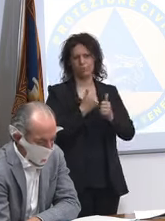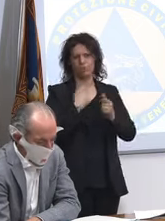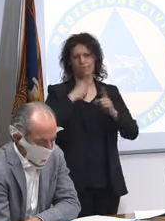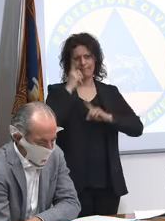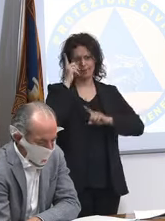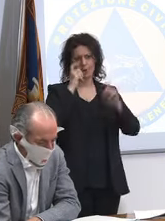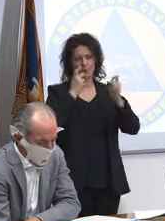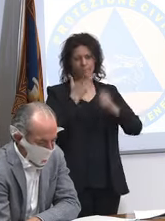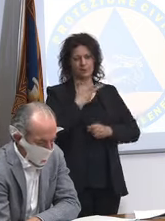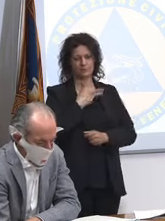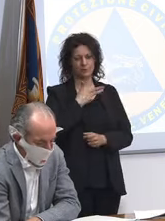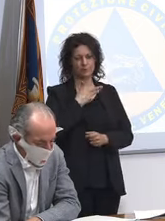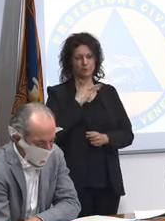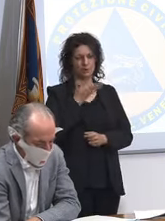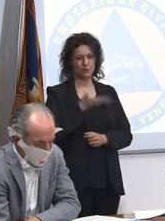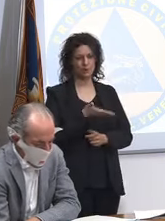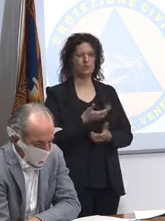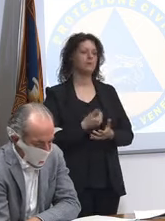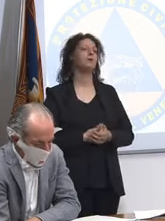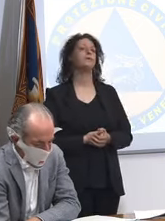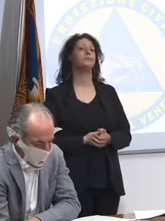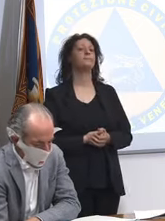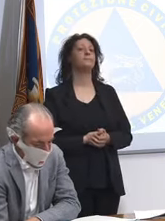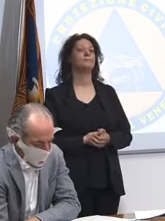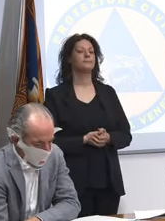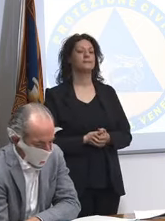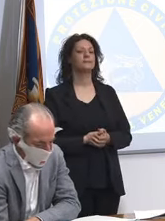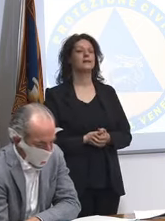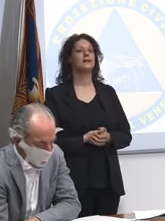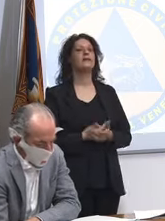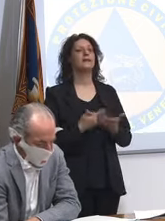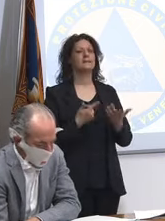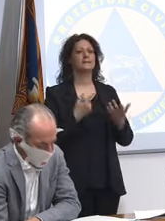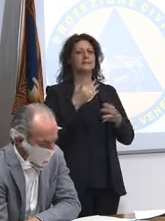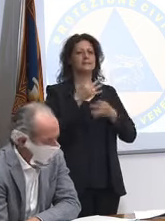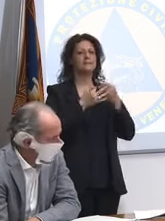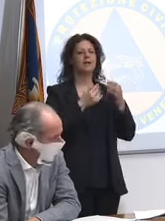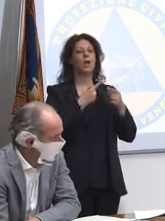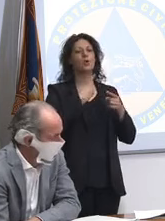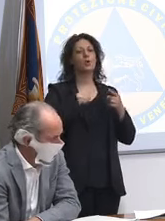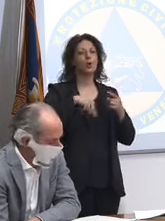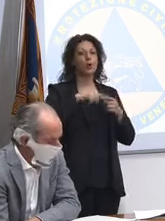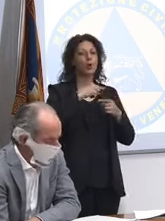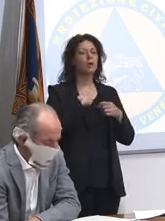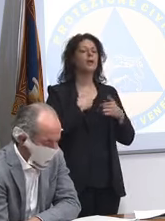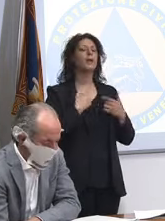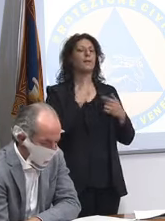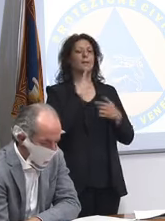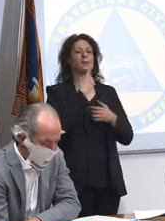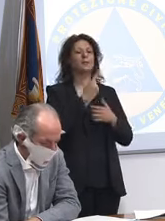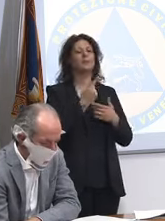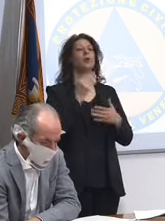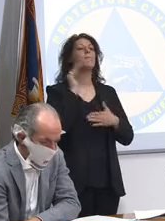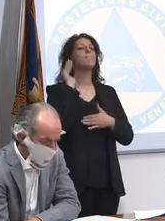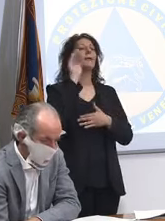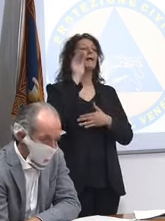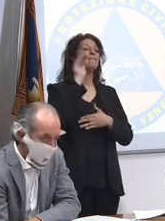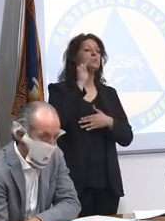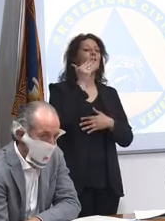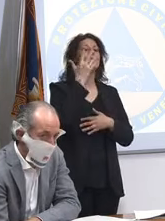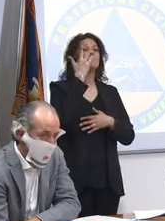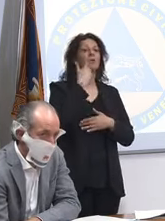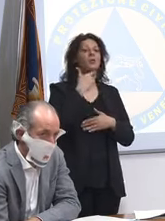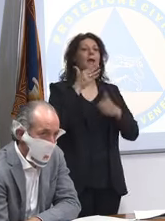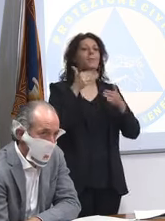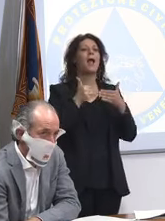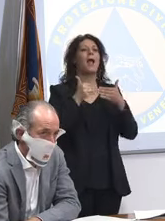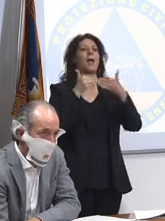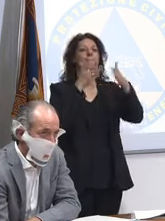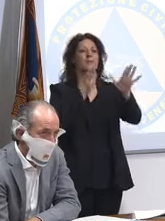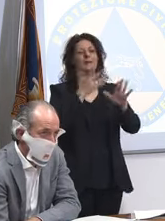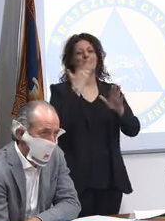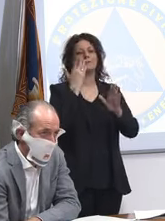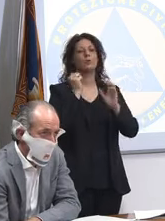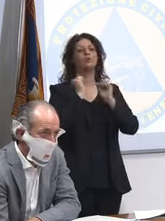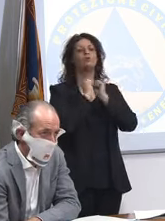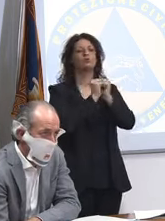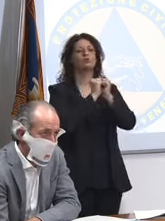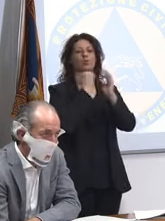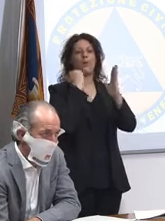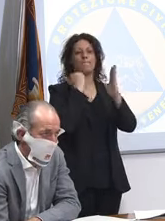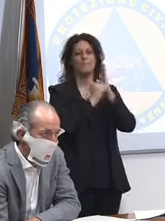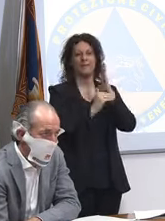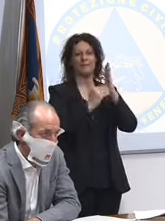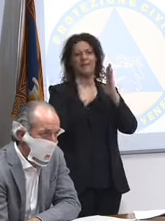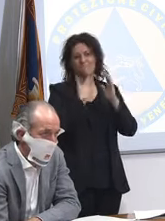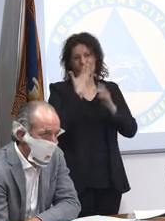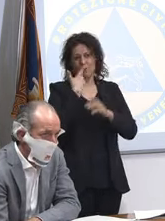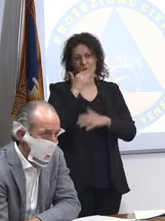Quindi è vero che la nostra previsione è quella, come dice il Presidente, di poter riaprire a metà giugno, però